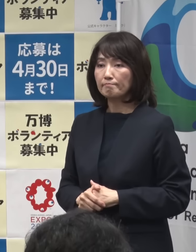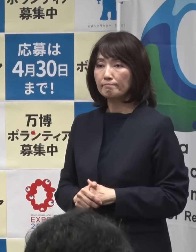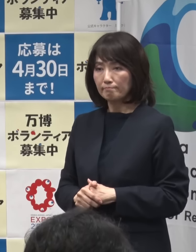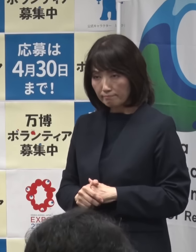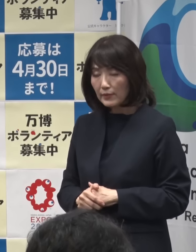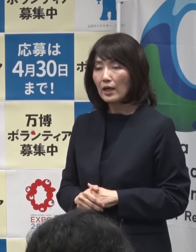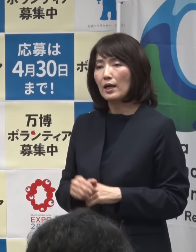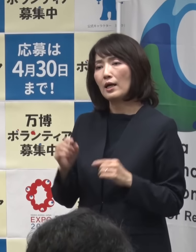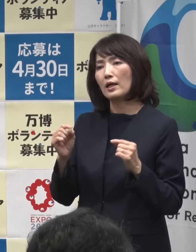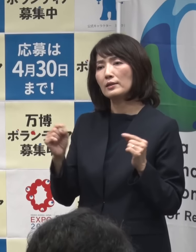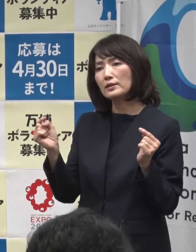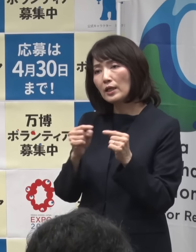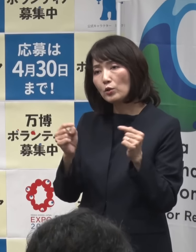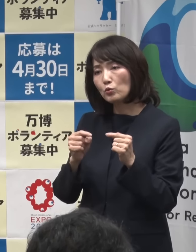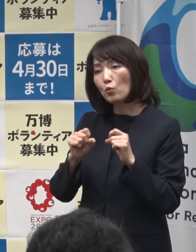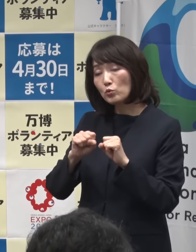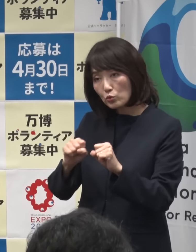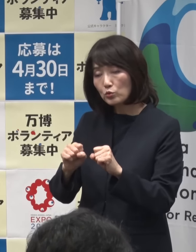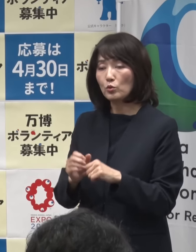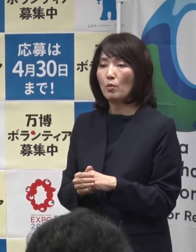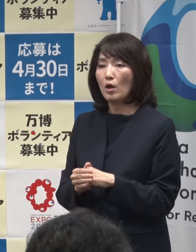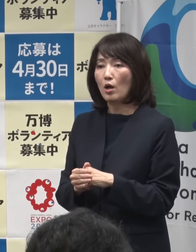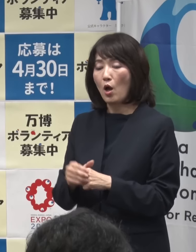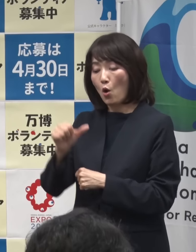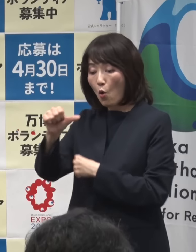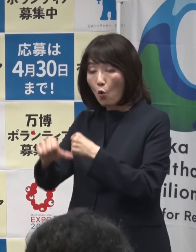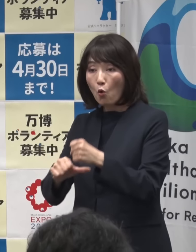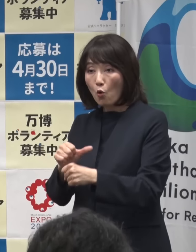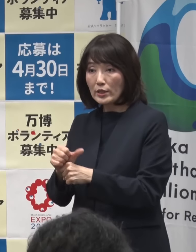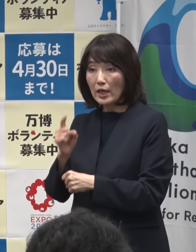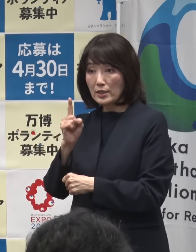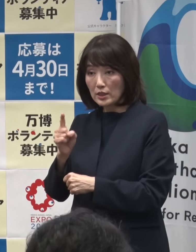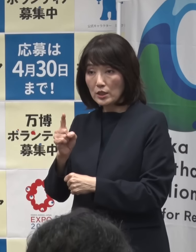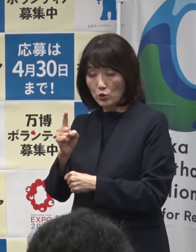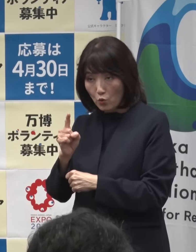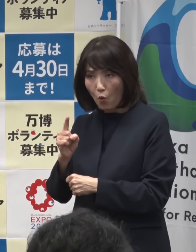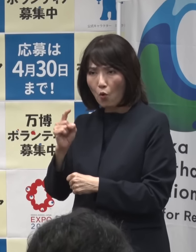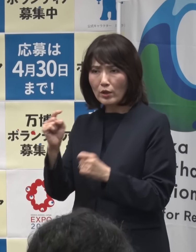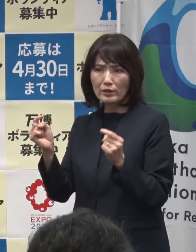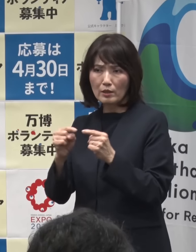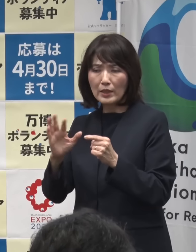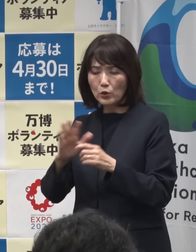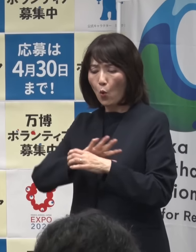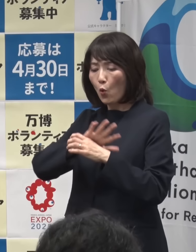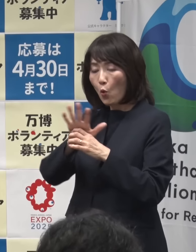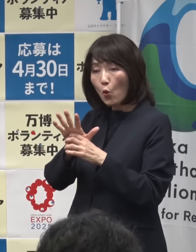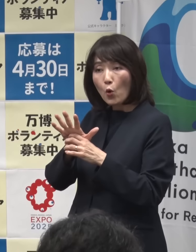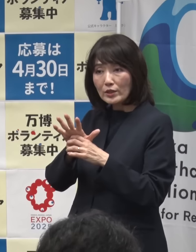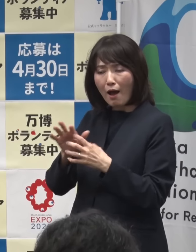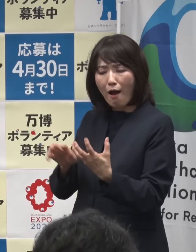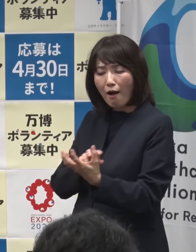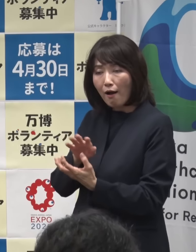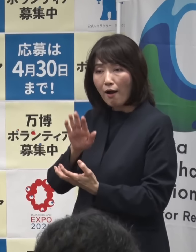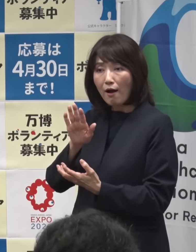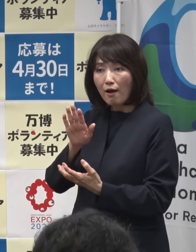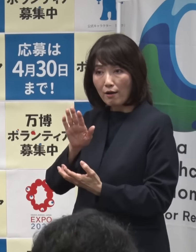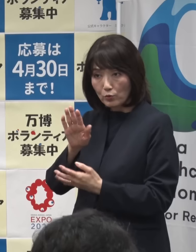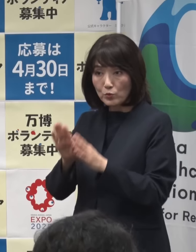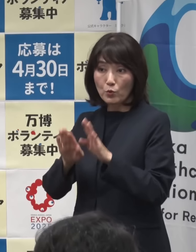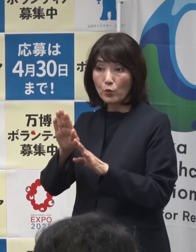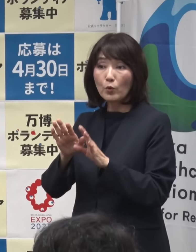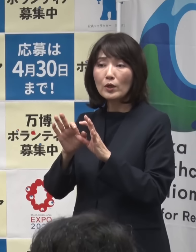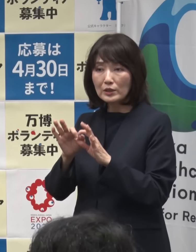討されるというふうになると思います。まあ、本来5年に一度条例上検討するものですけども、コロナ禍において、まあ、コロナあの状況でした